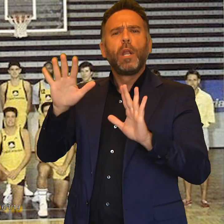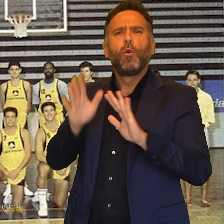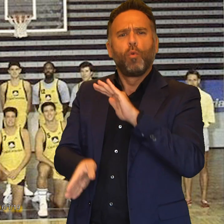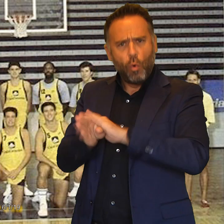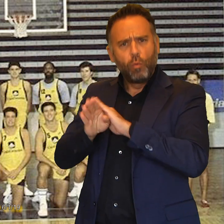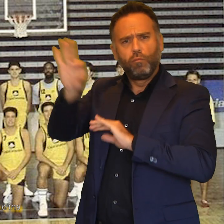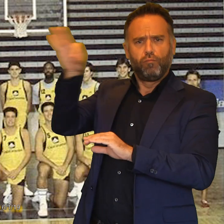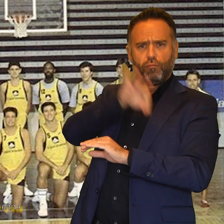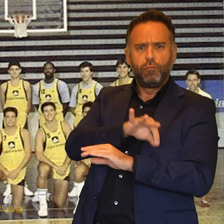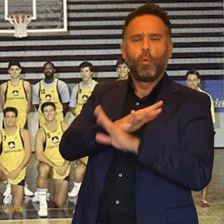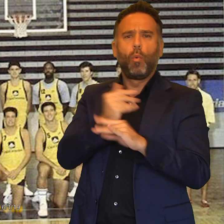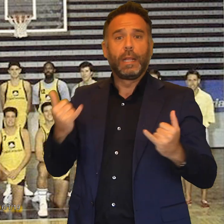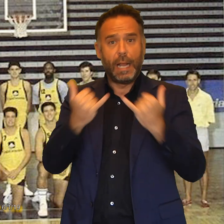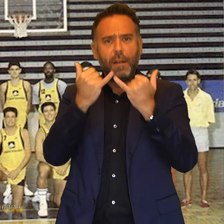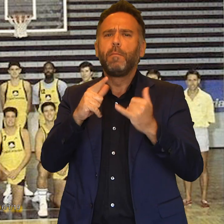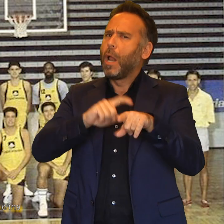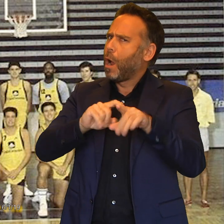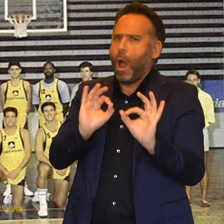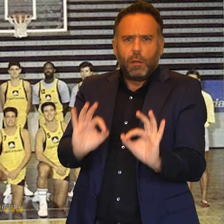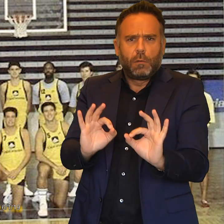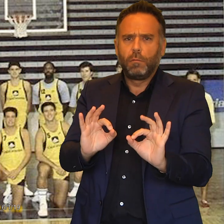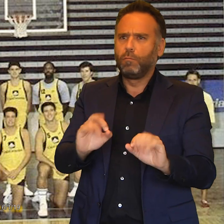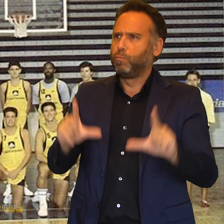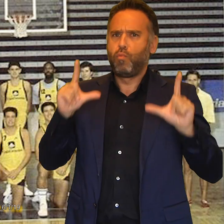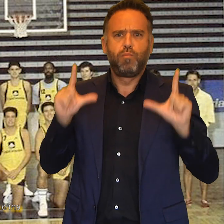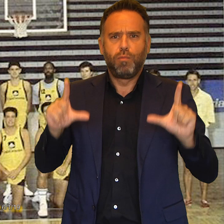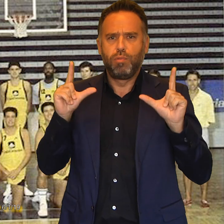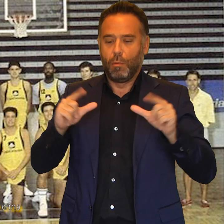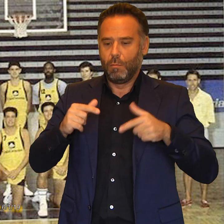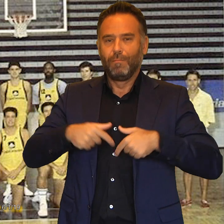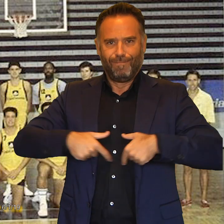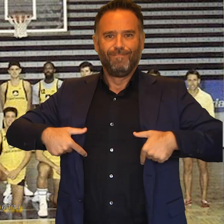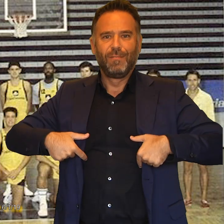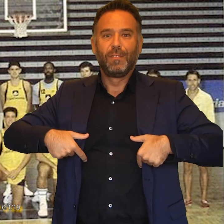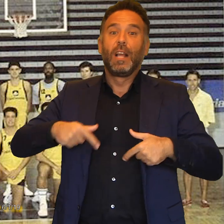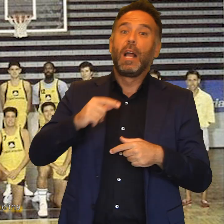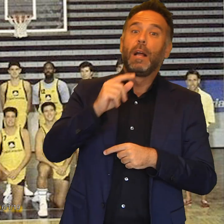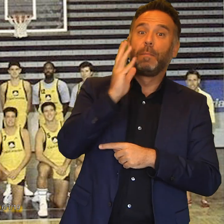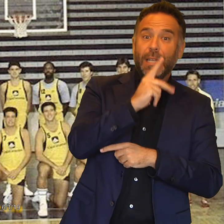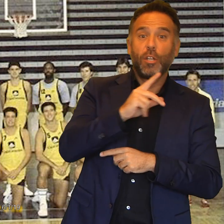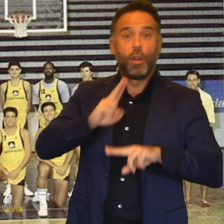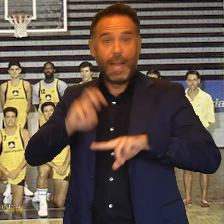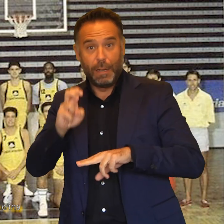tinerfeña como uno de los jugadores más carismáticos que han vestido la camiseta aurinegra.